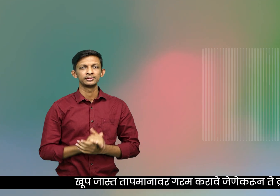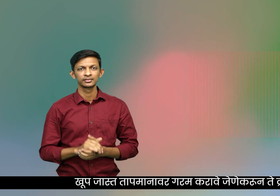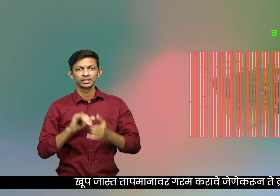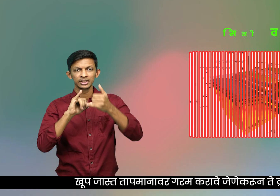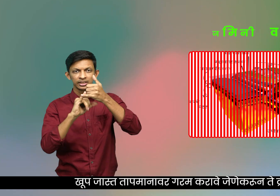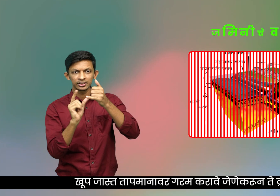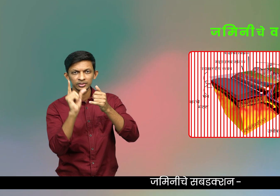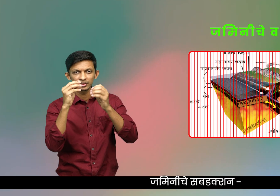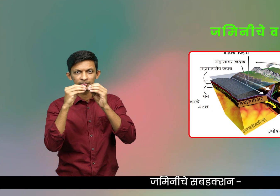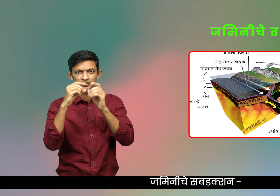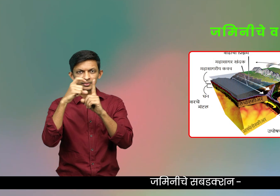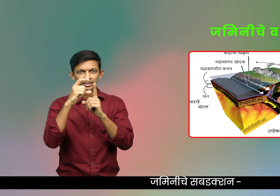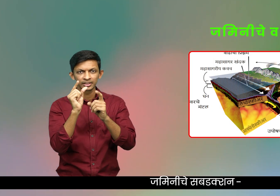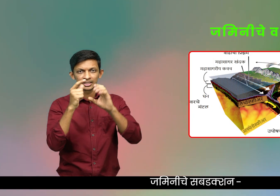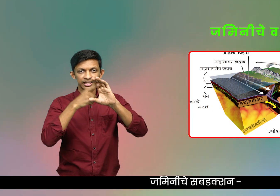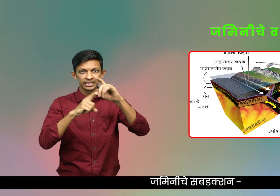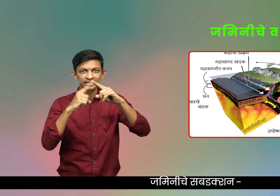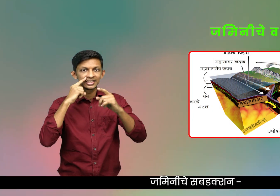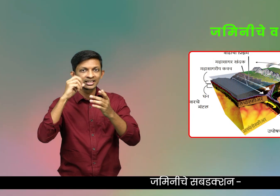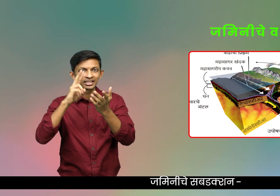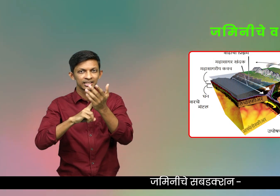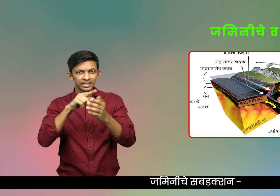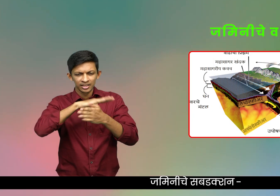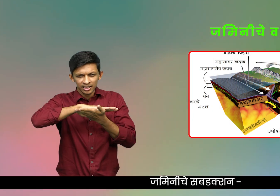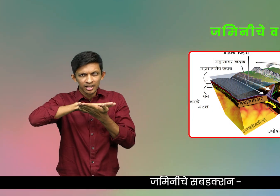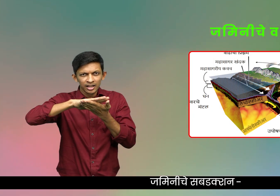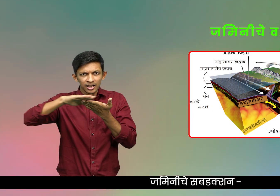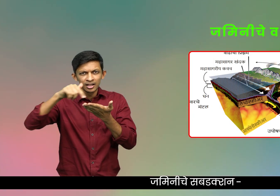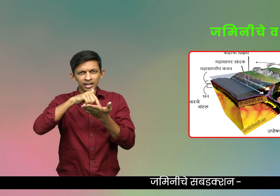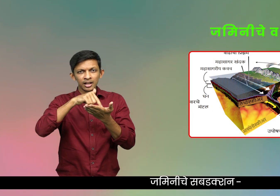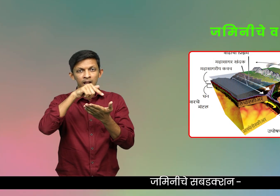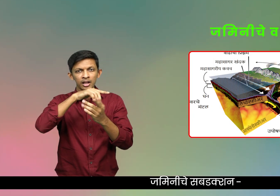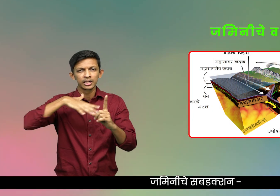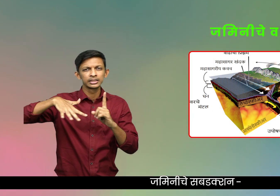होईल. जमिनीचे सबडक्शन.